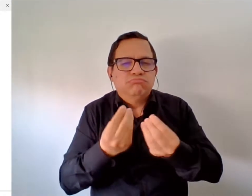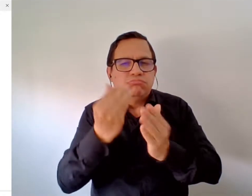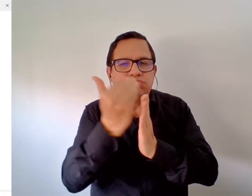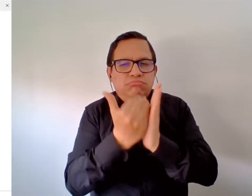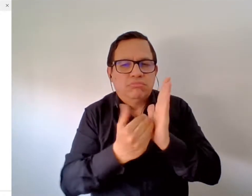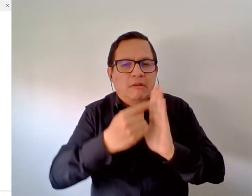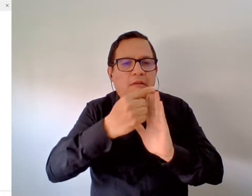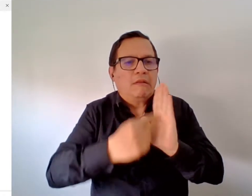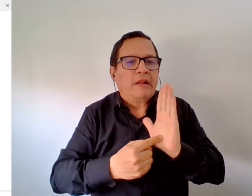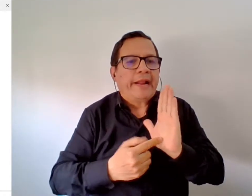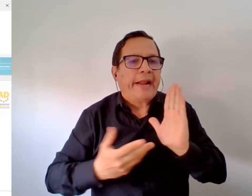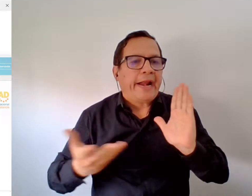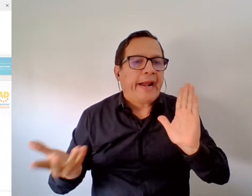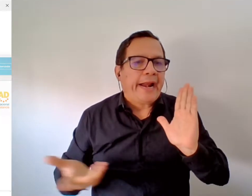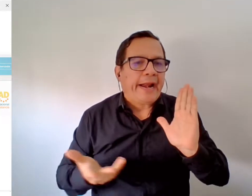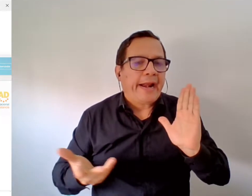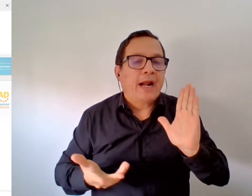siguiente.